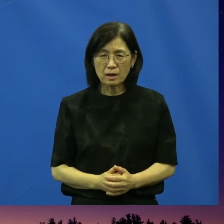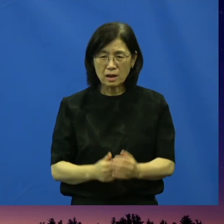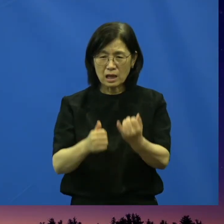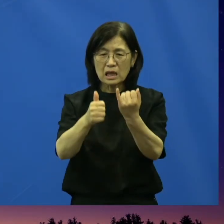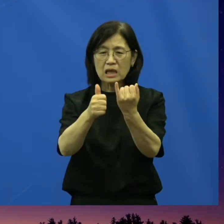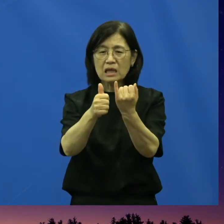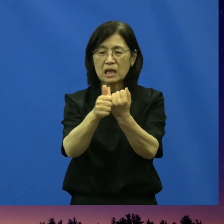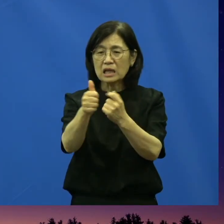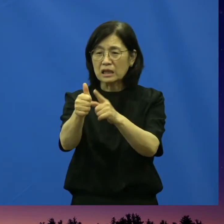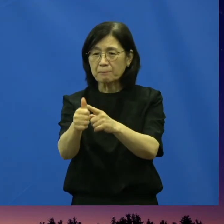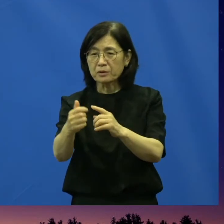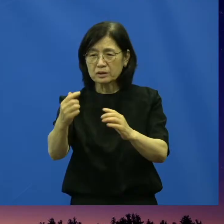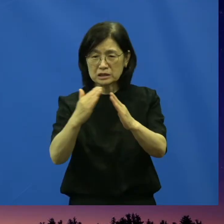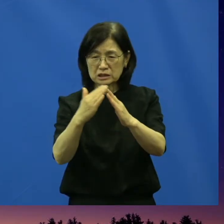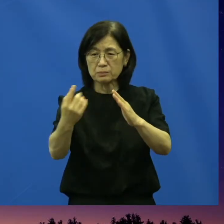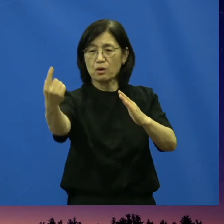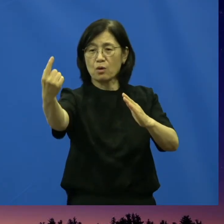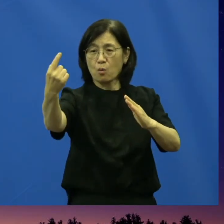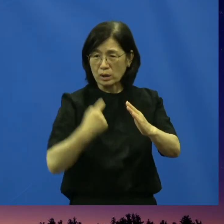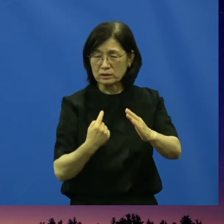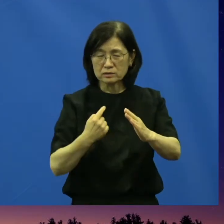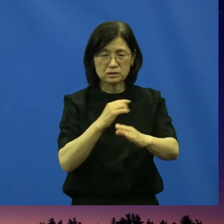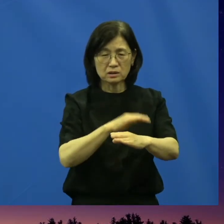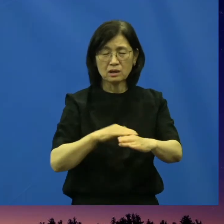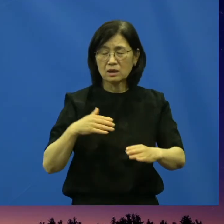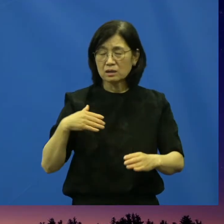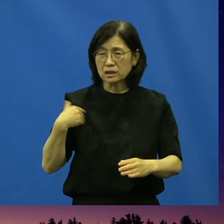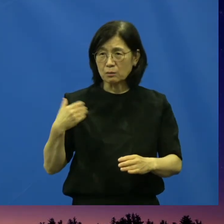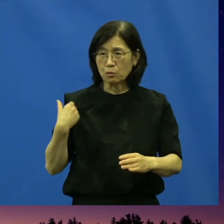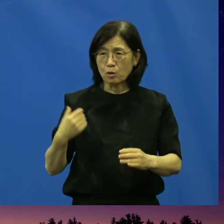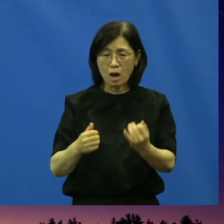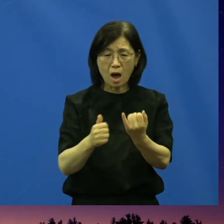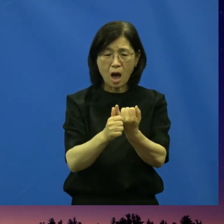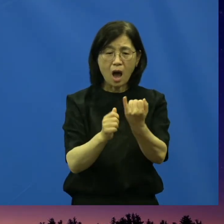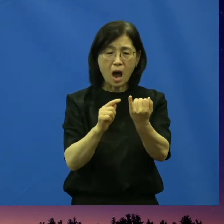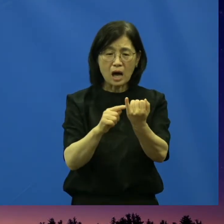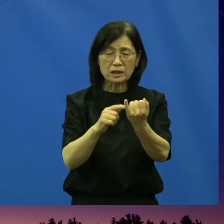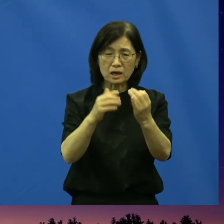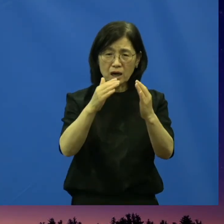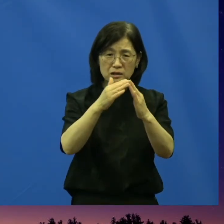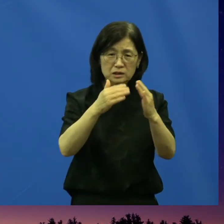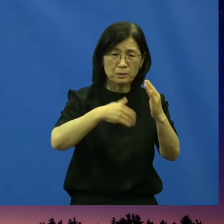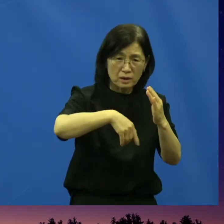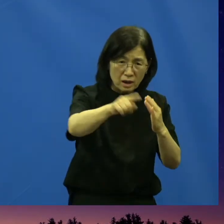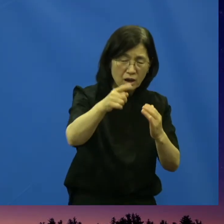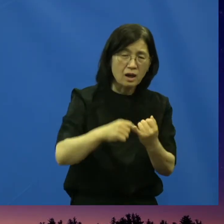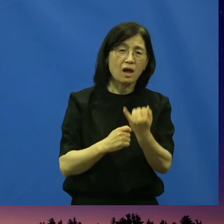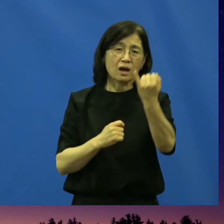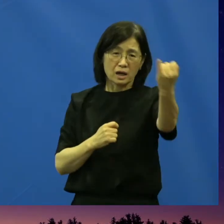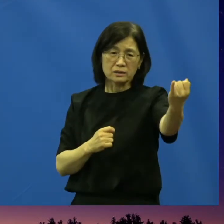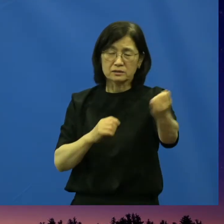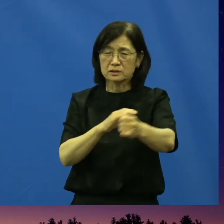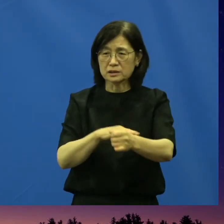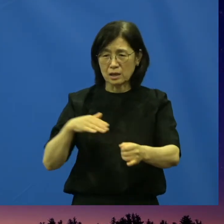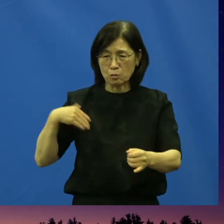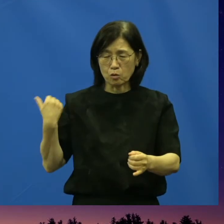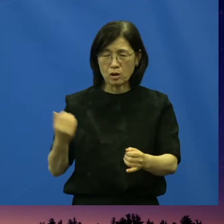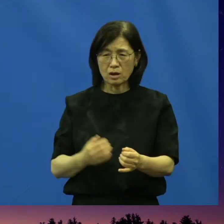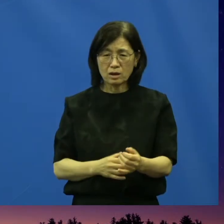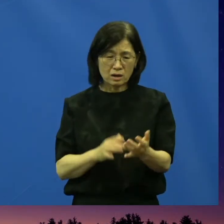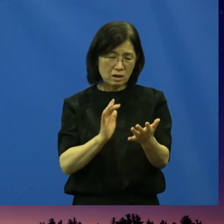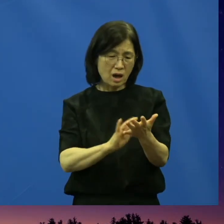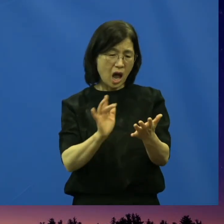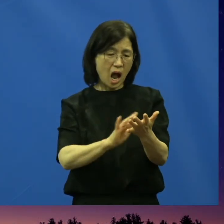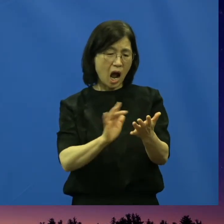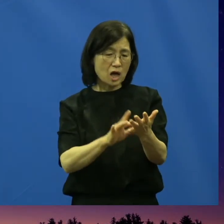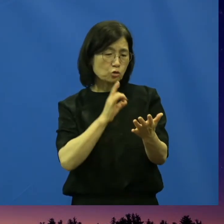아무도 모르고 잘 살아 있겠지 뭐 이러면서 한 번씩 뭐 잘 있어 이러고 해서 카톡으로 또 확인하고, 또 답도